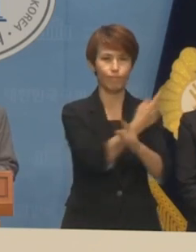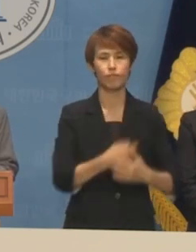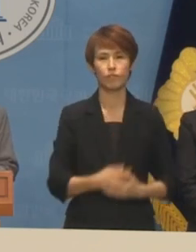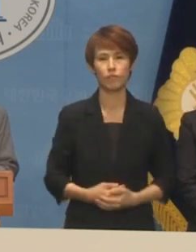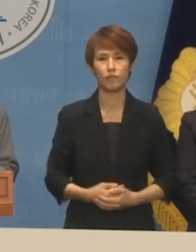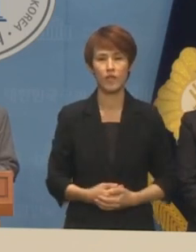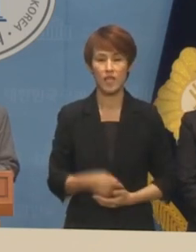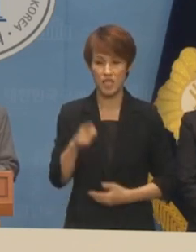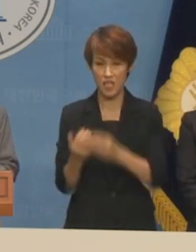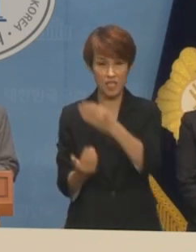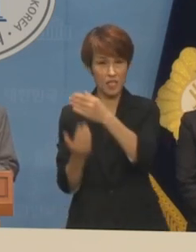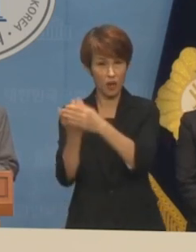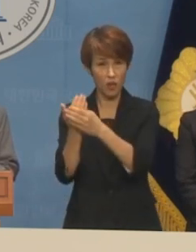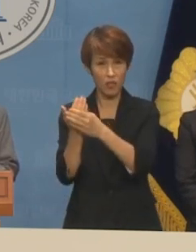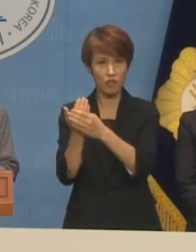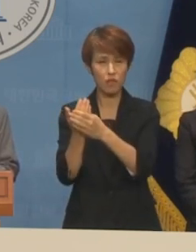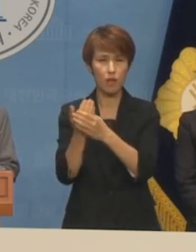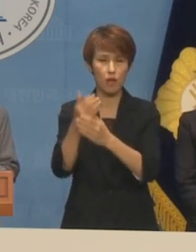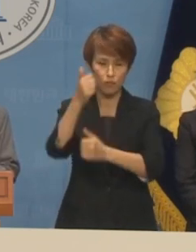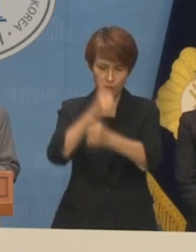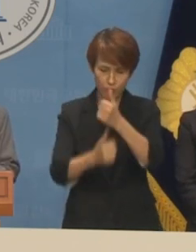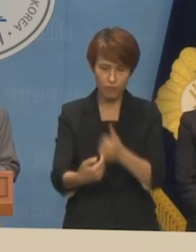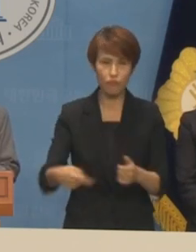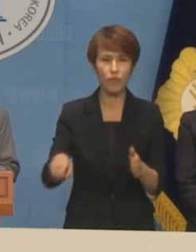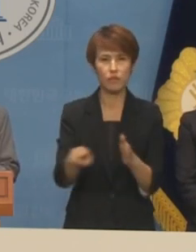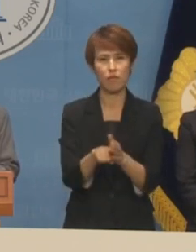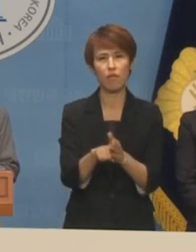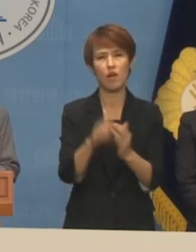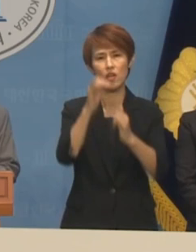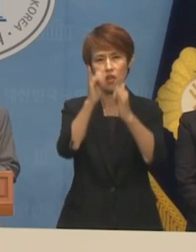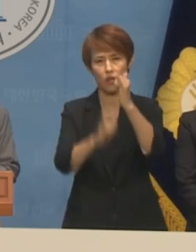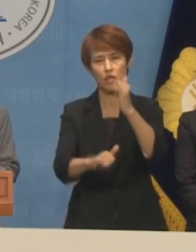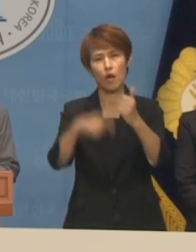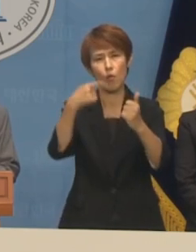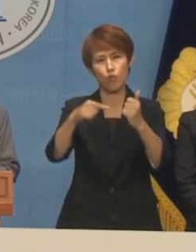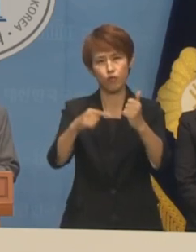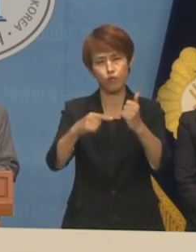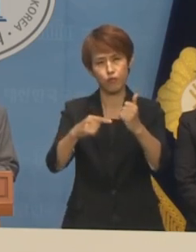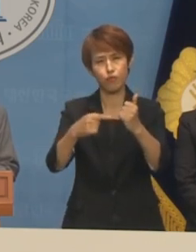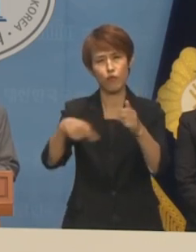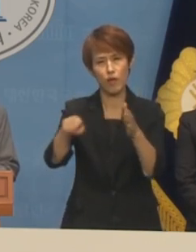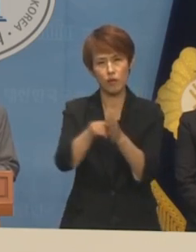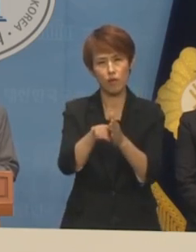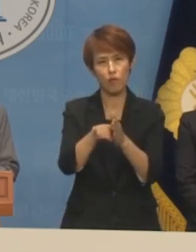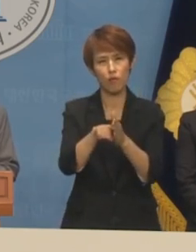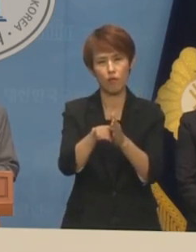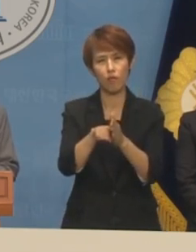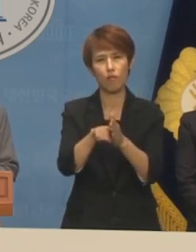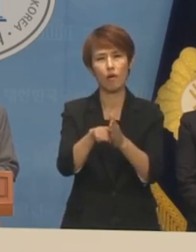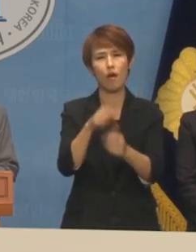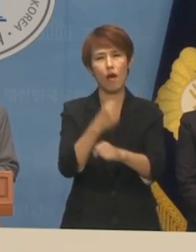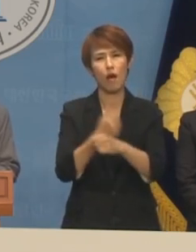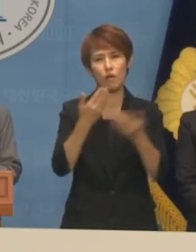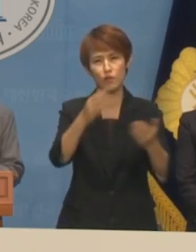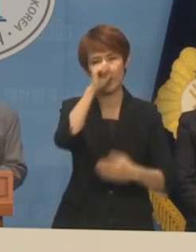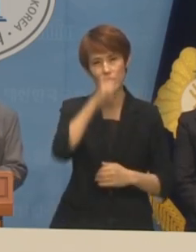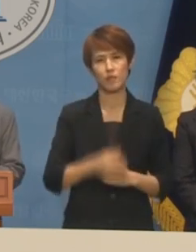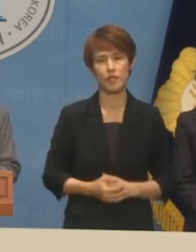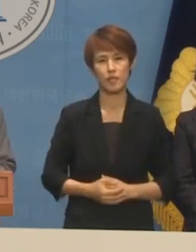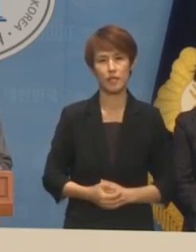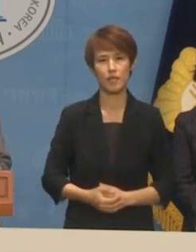여순 사건은 후세를 위해 역사교육의 이바지 되기를 소망합니다. 2024년 6월